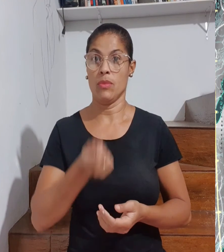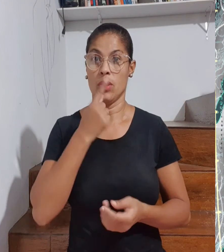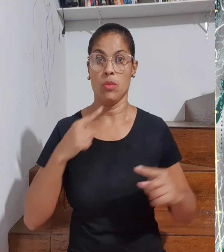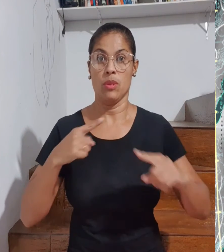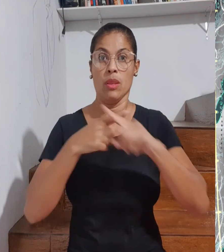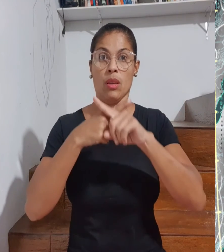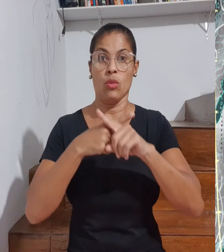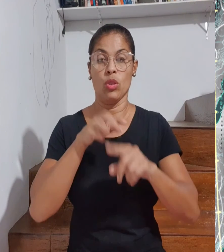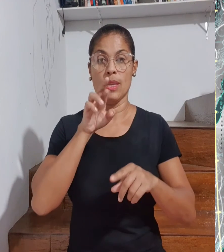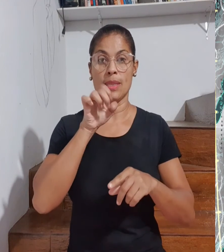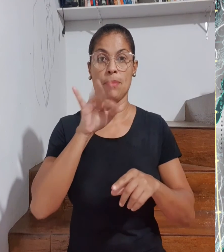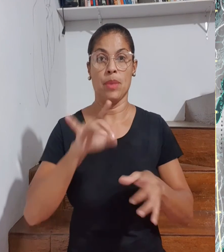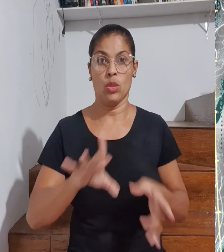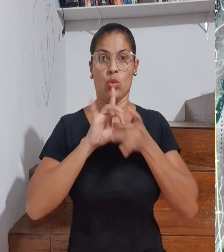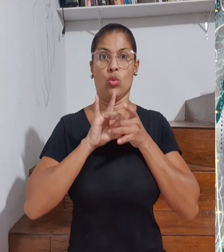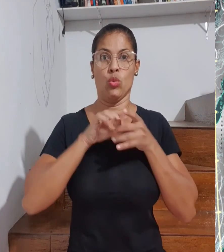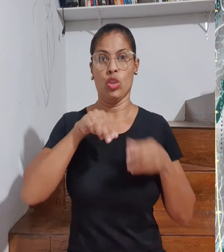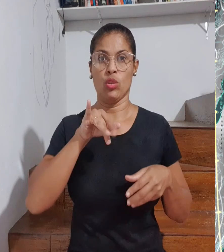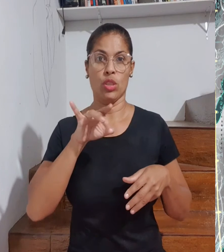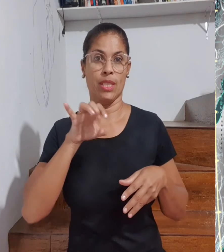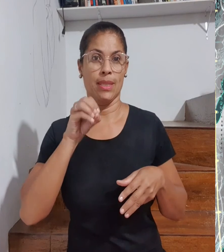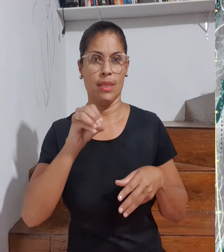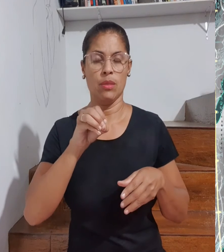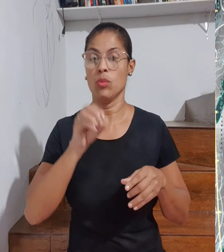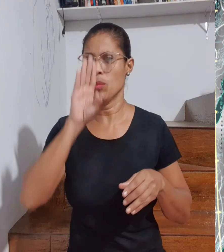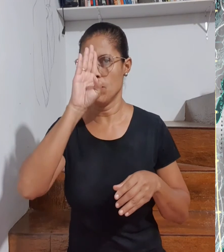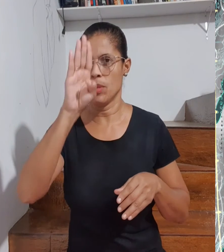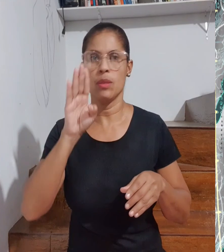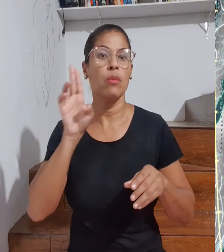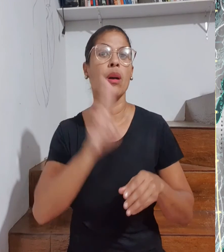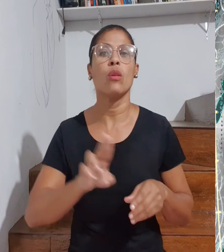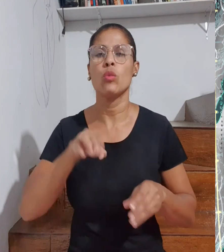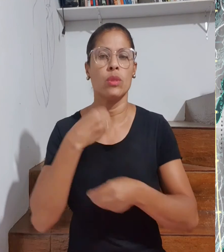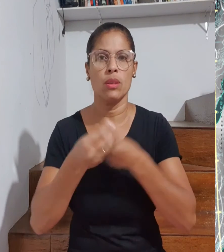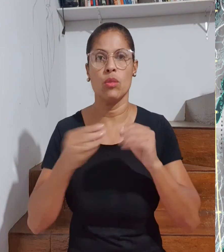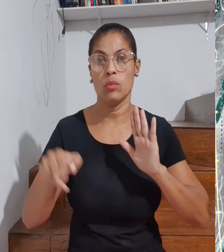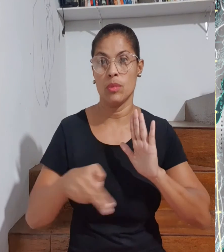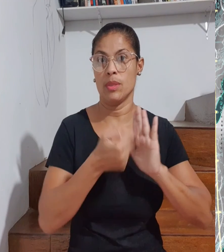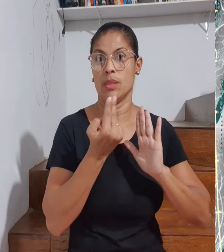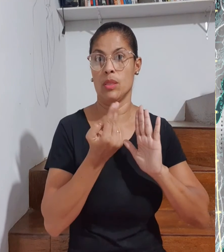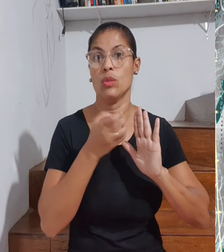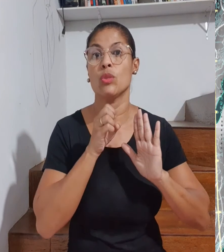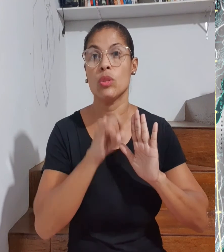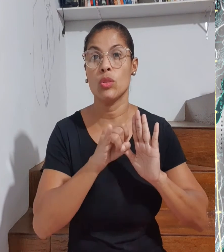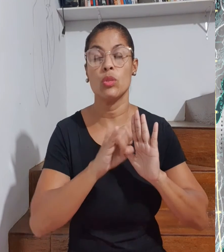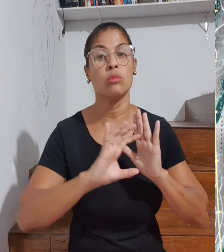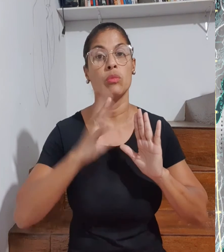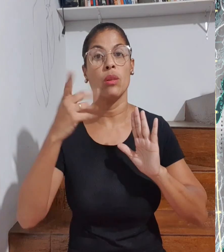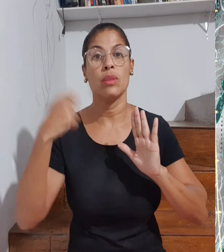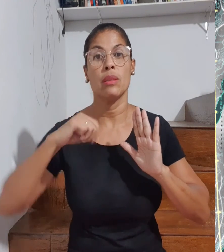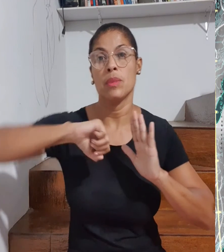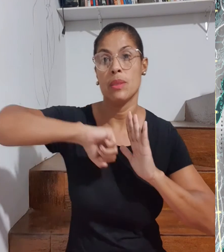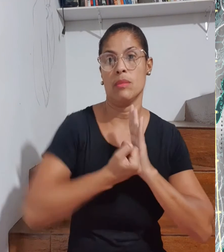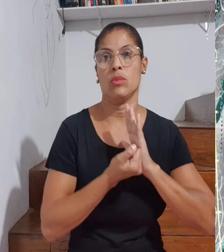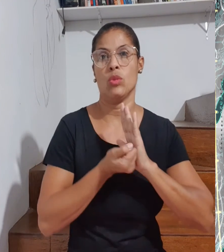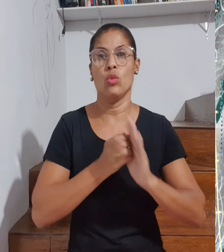As drogas antagonistas de receptores nicotínicos têm especial utilização em cirurgias quando é